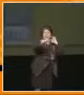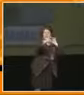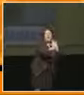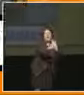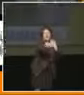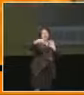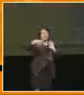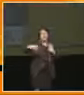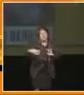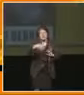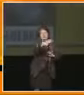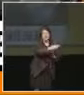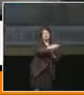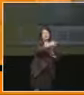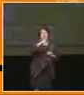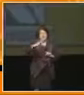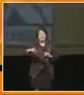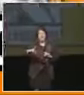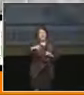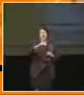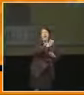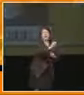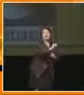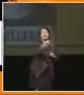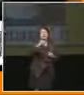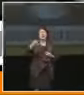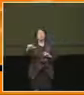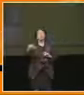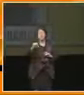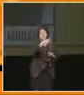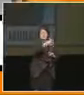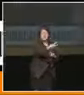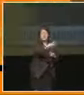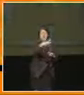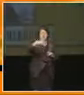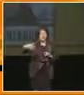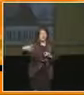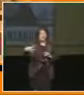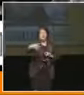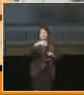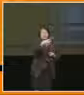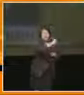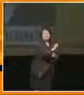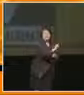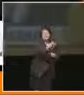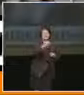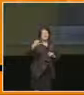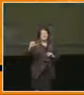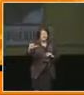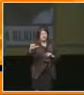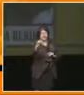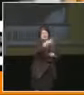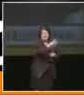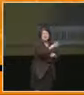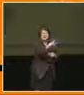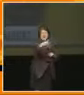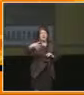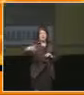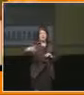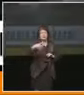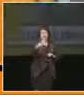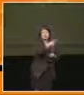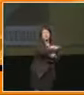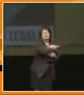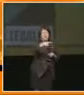Stefano Benni Francesco Picco Antonio Scurati Michela Murgia Evelina Sant'Angelo Edoardo Albinati Annarlena Benini Michela Marzano Giordano